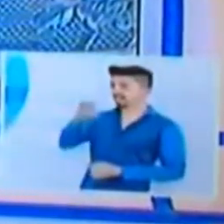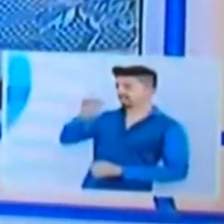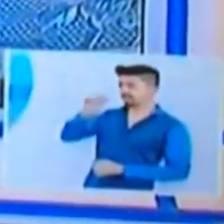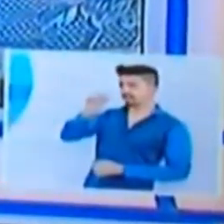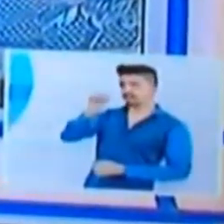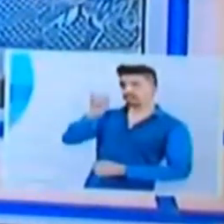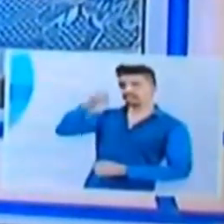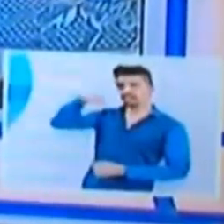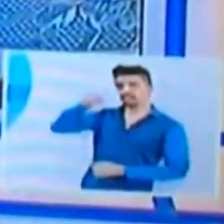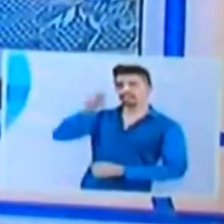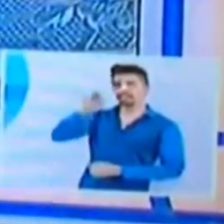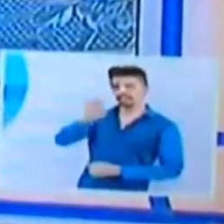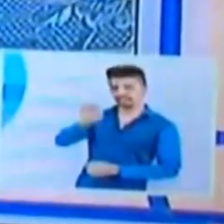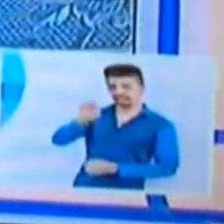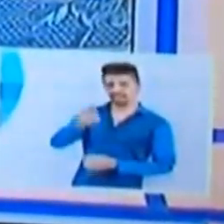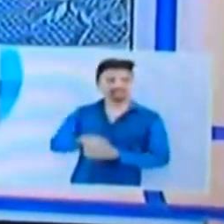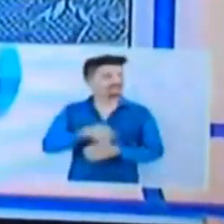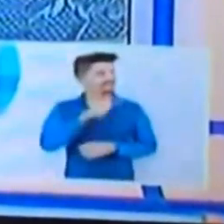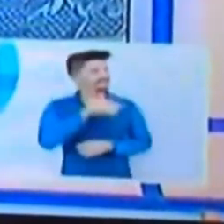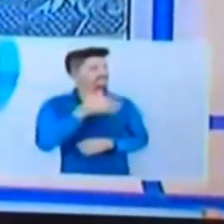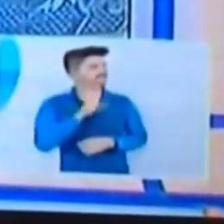O é isso? O que isso?